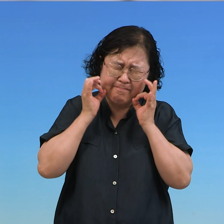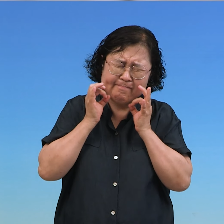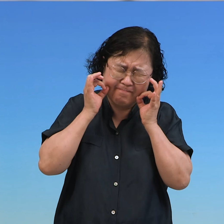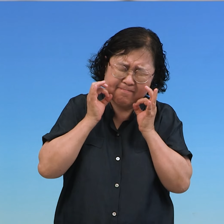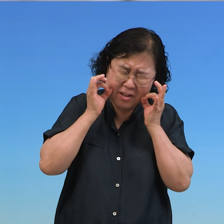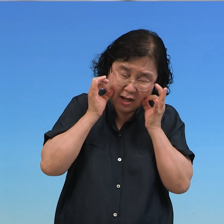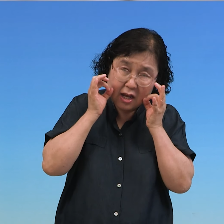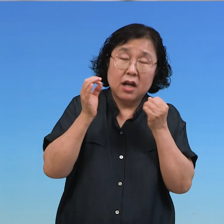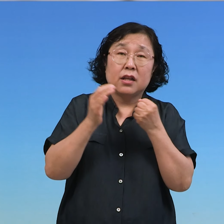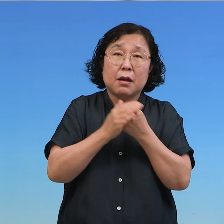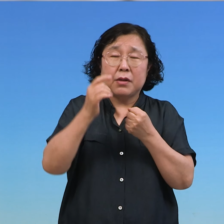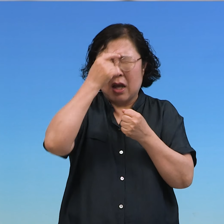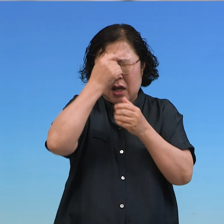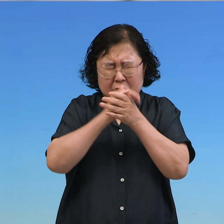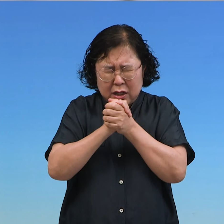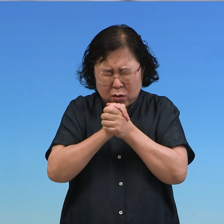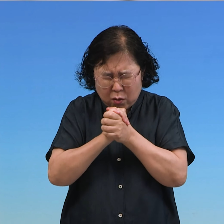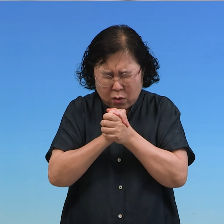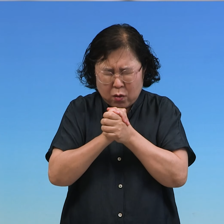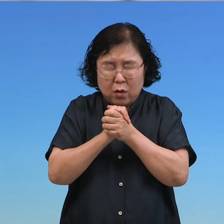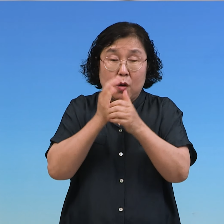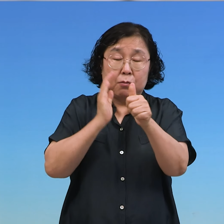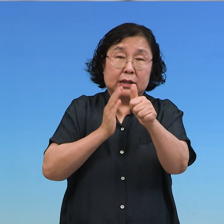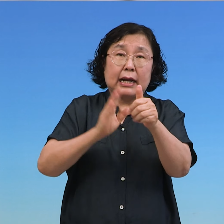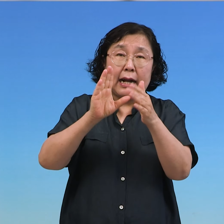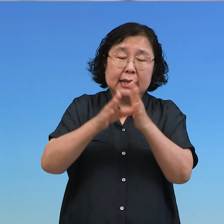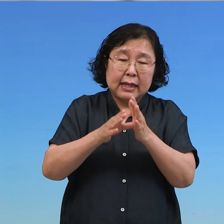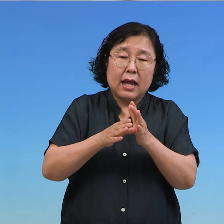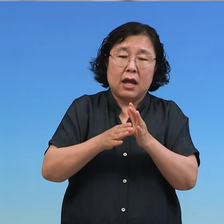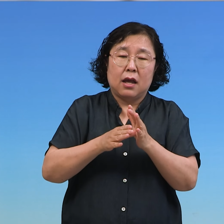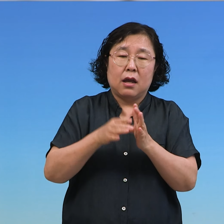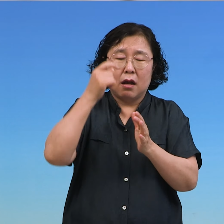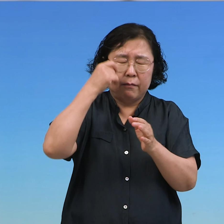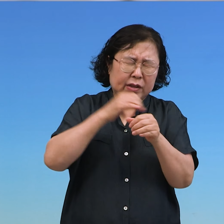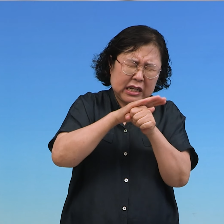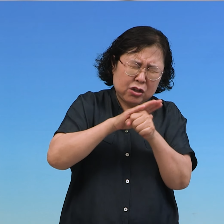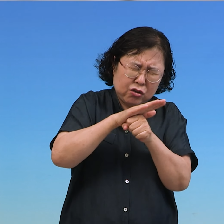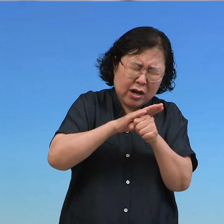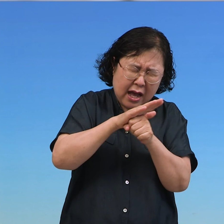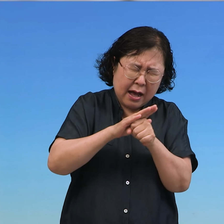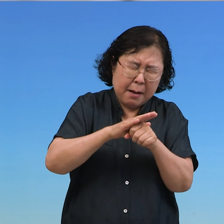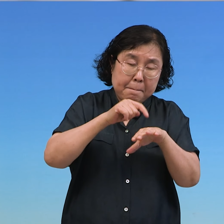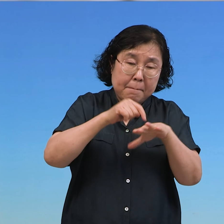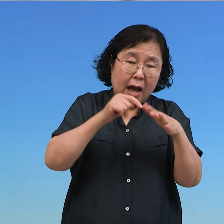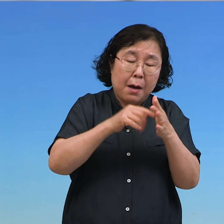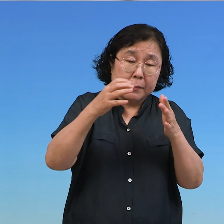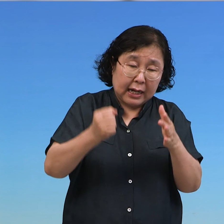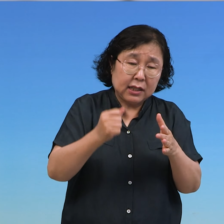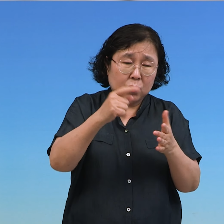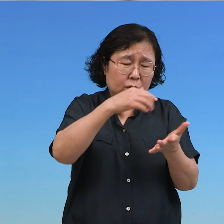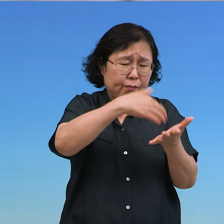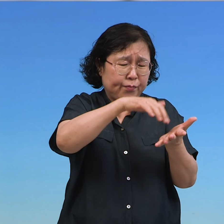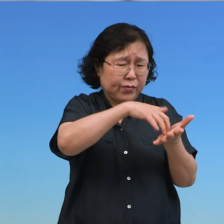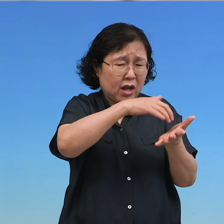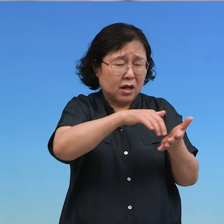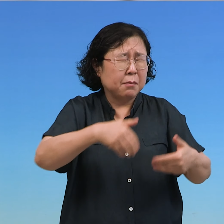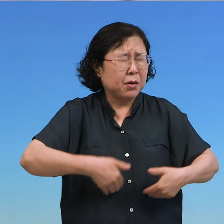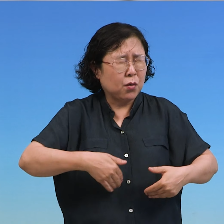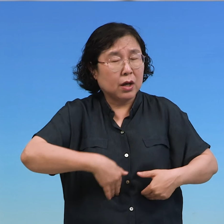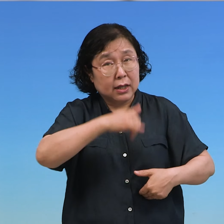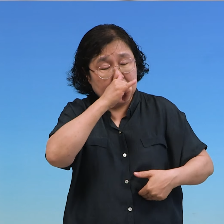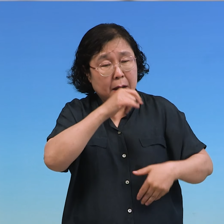그런 기도 부탁을 할 때 우리가 그 애틋한 마음을 가지고 그걸 헤아릴 줄 알아야 된다 그러려면 어떻게 해야 되느냐